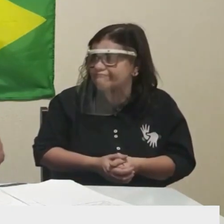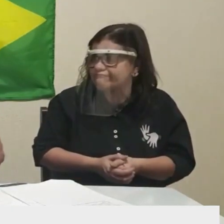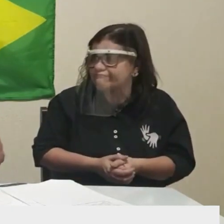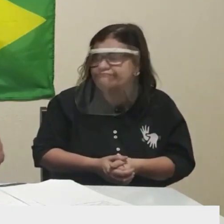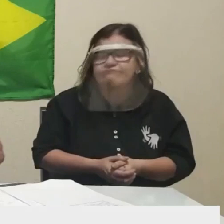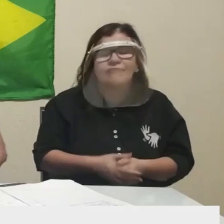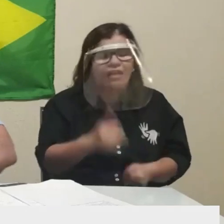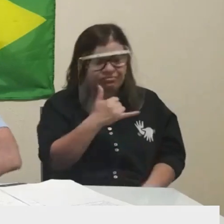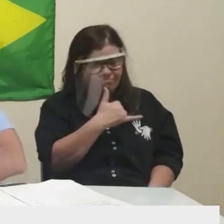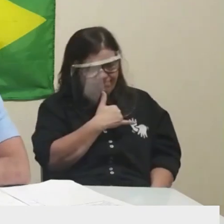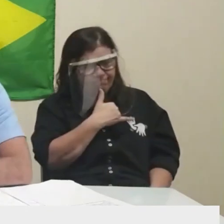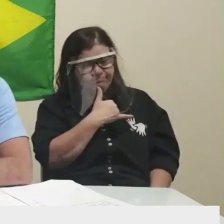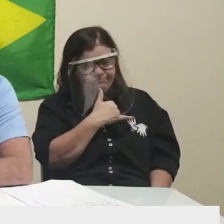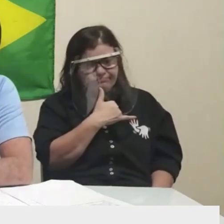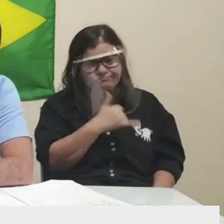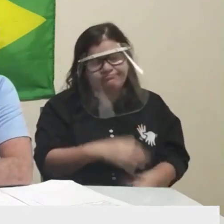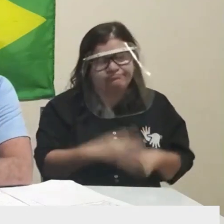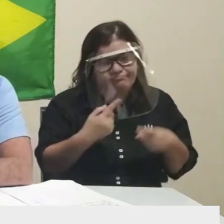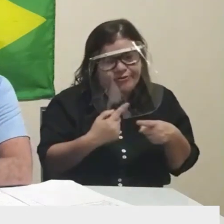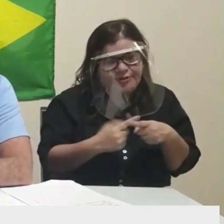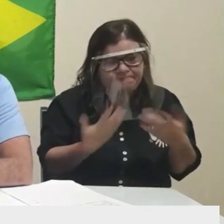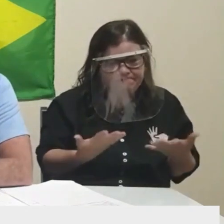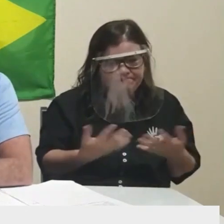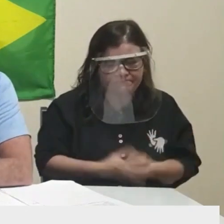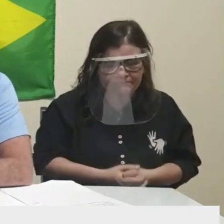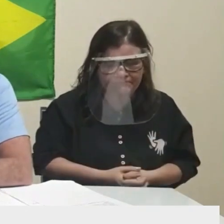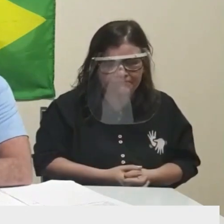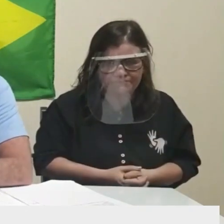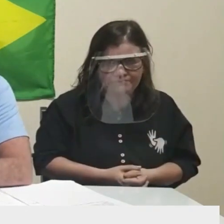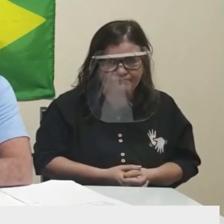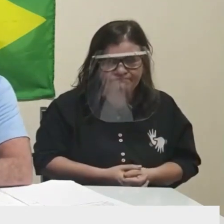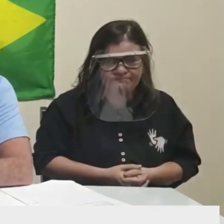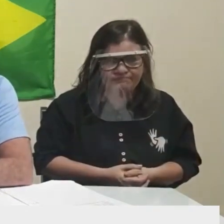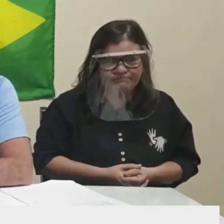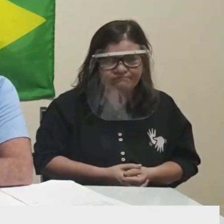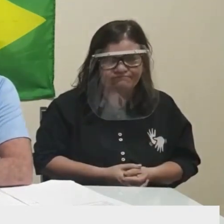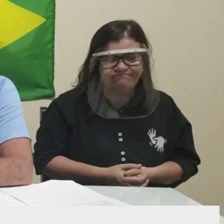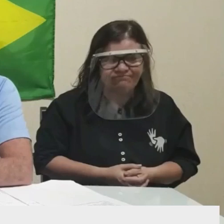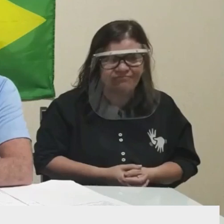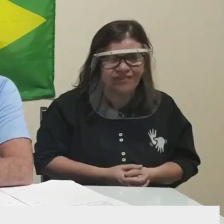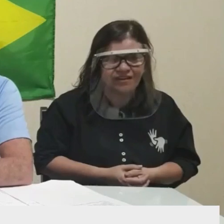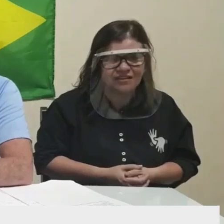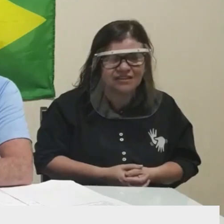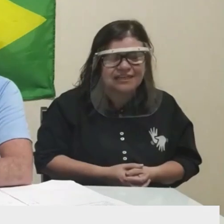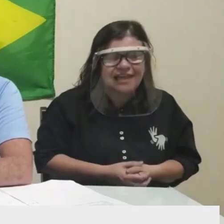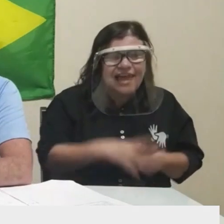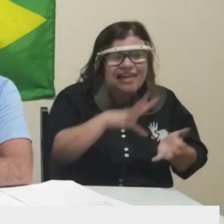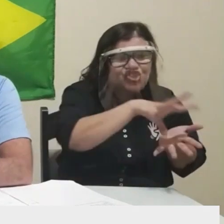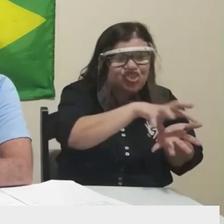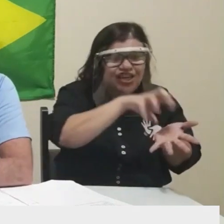É lamentável, presidente, porque roubar da saúde do povo e da educação do